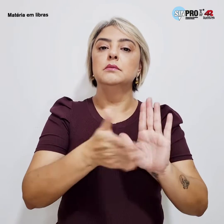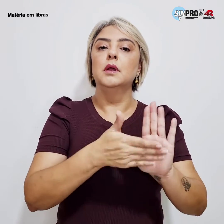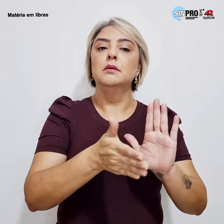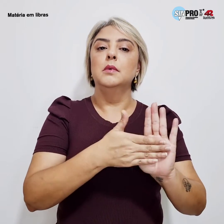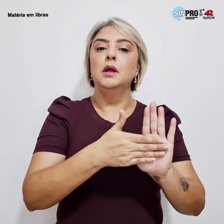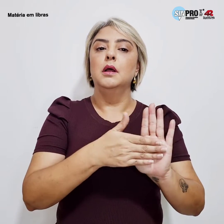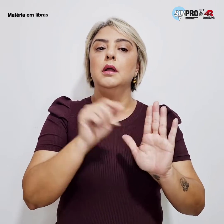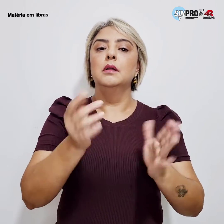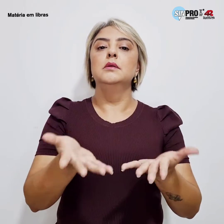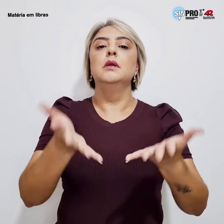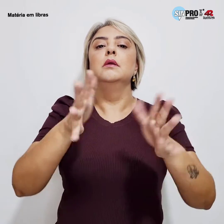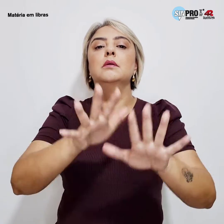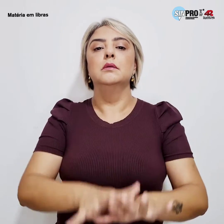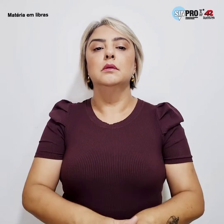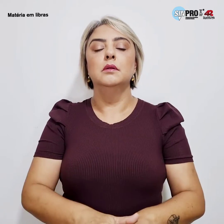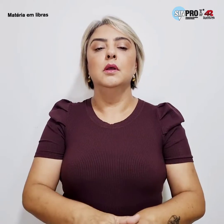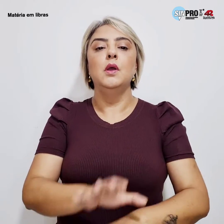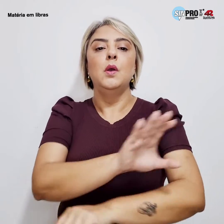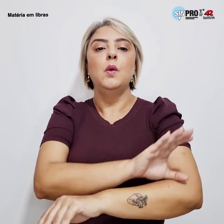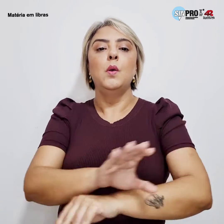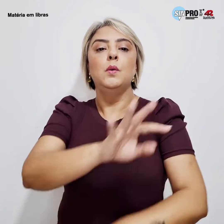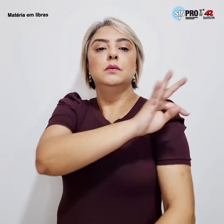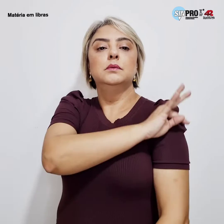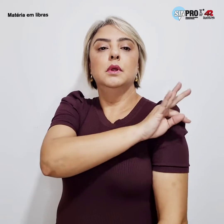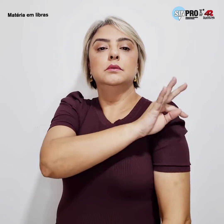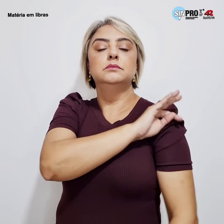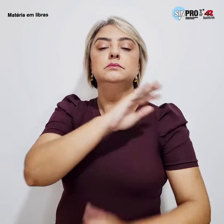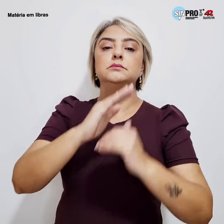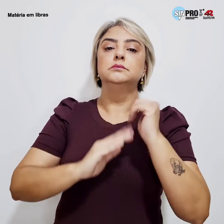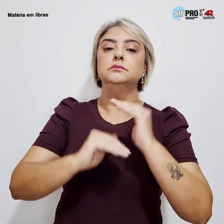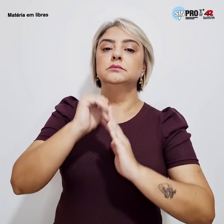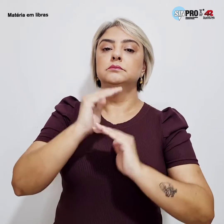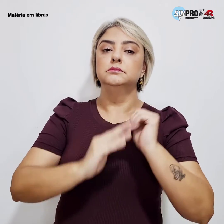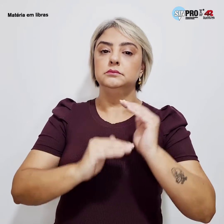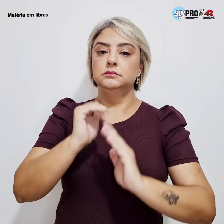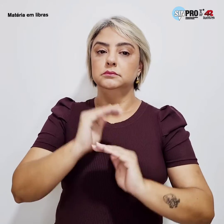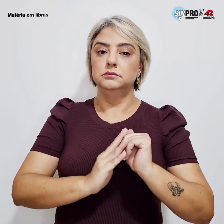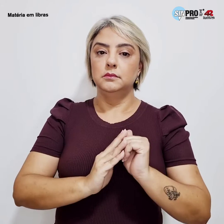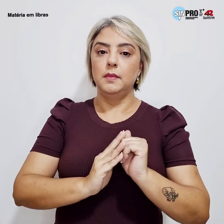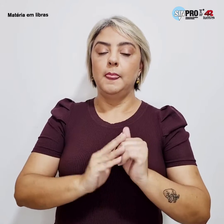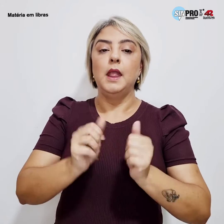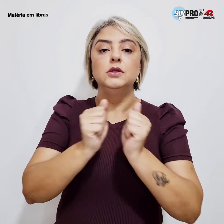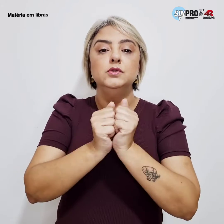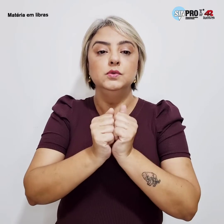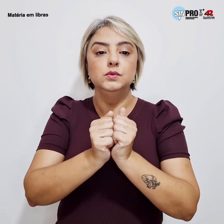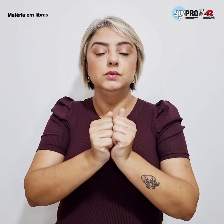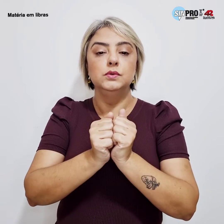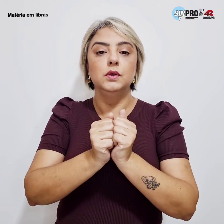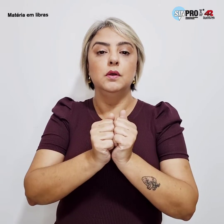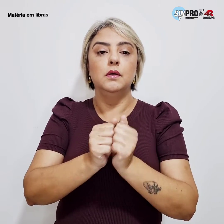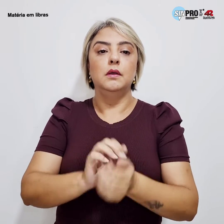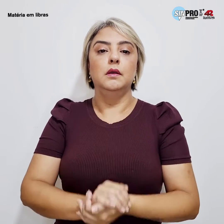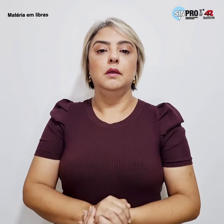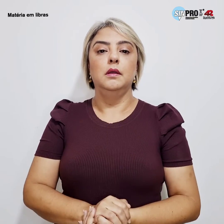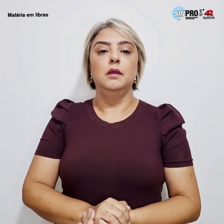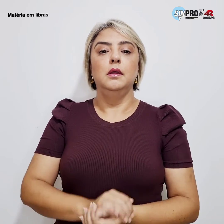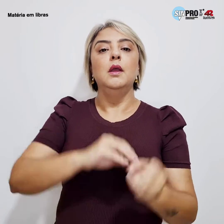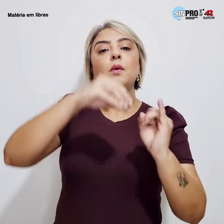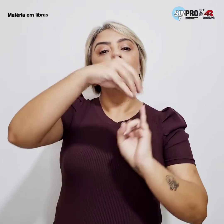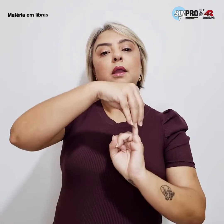de implantar um curso técnico profissionalizante em parceria com o IFB,